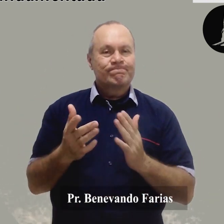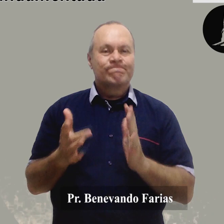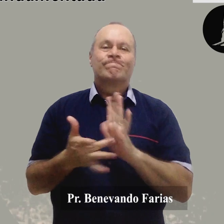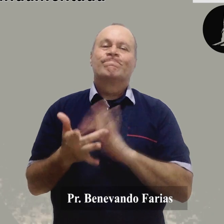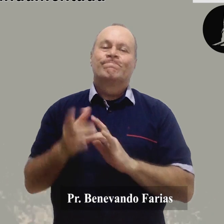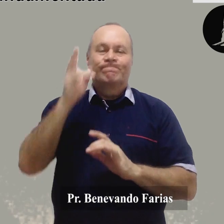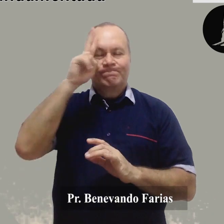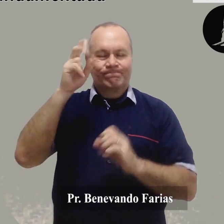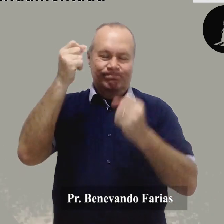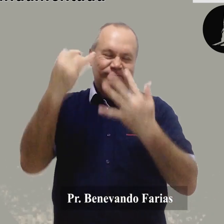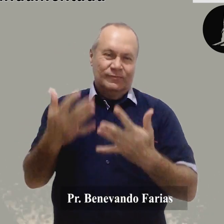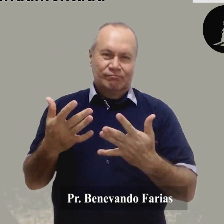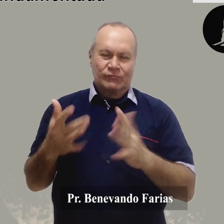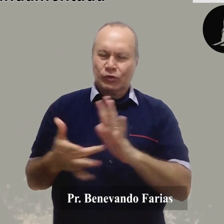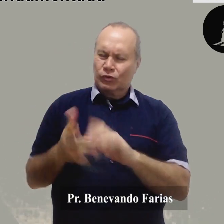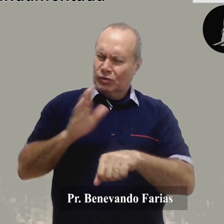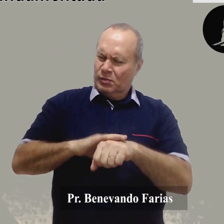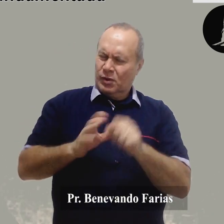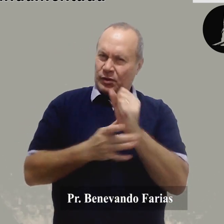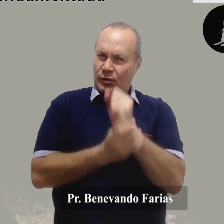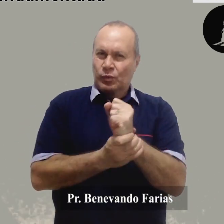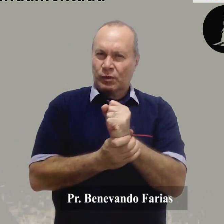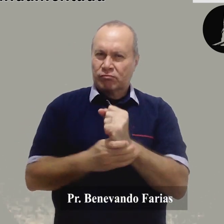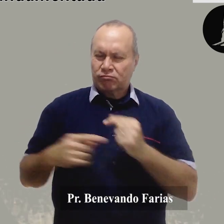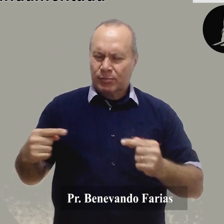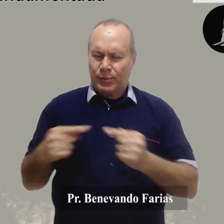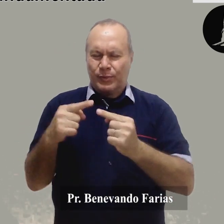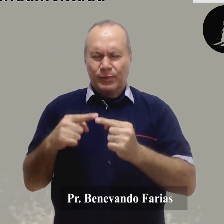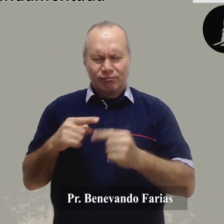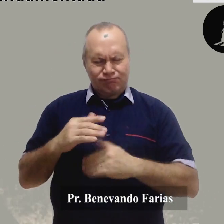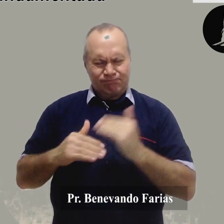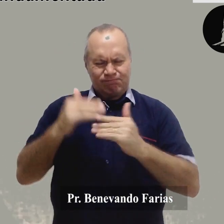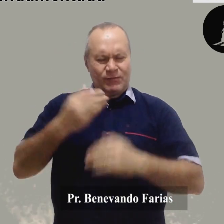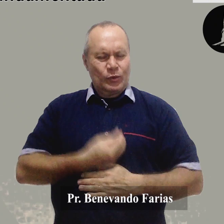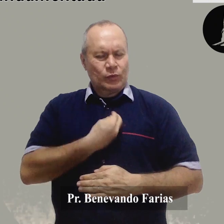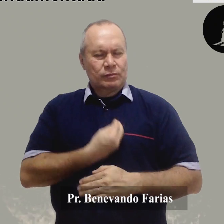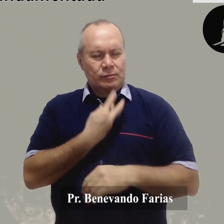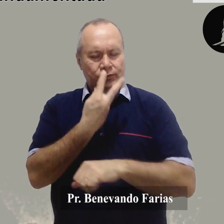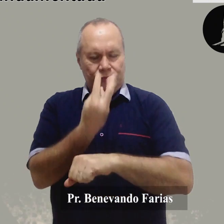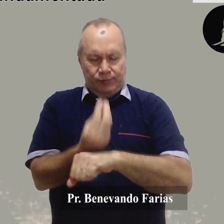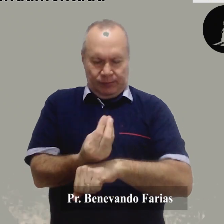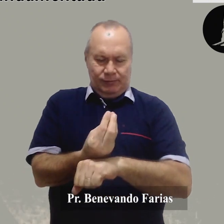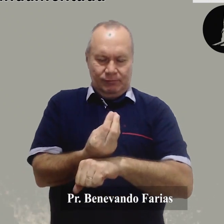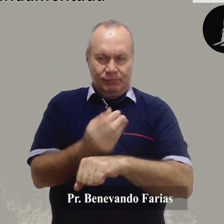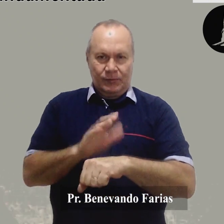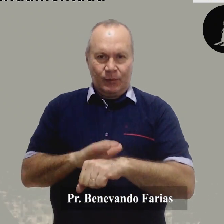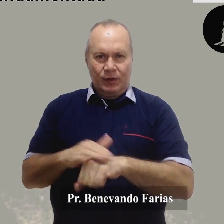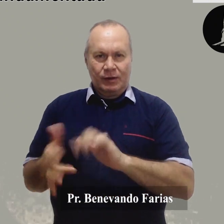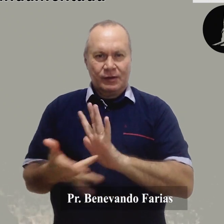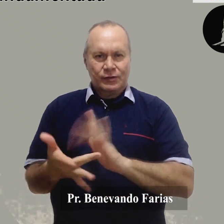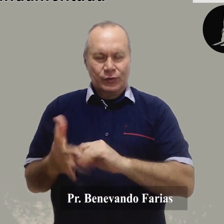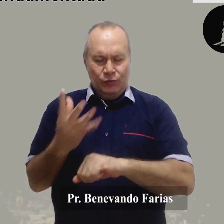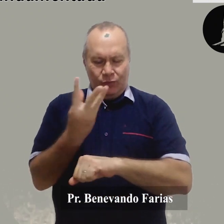rocha. Ele é esta rocha sobre a qual precisamos edificar a igreja, edificando